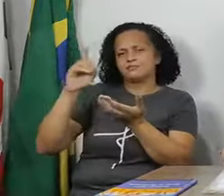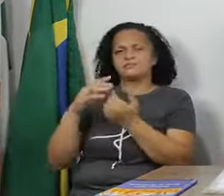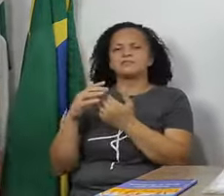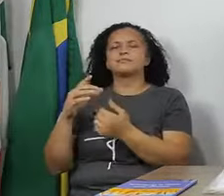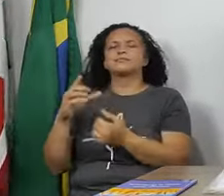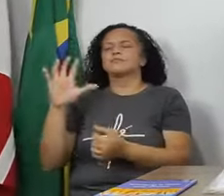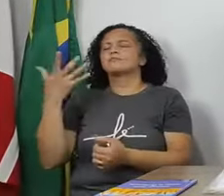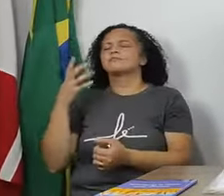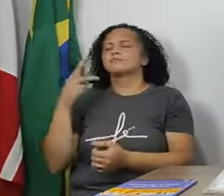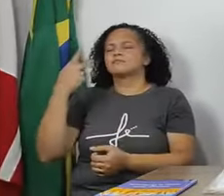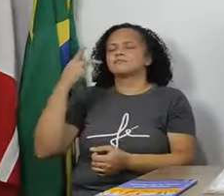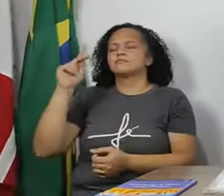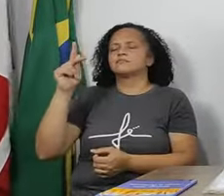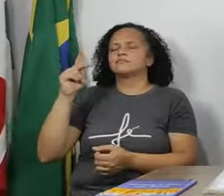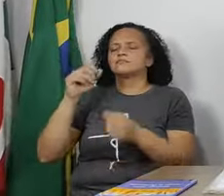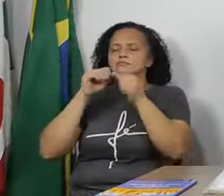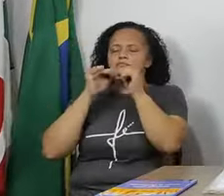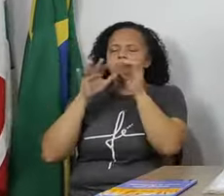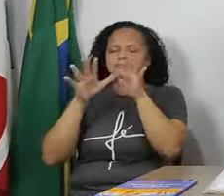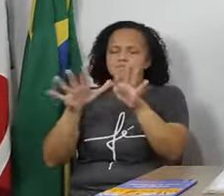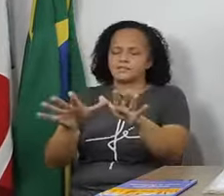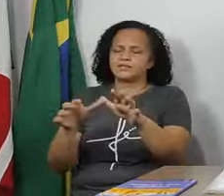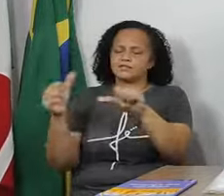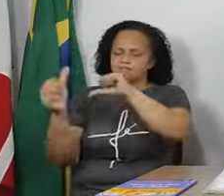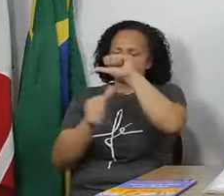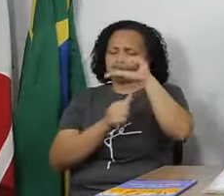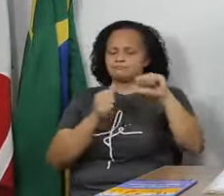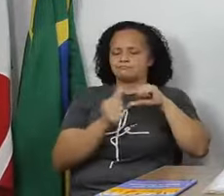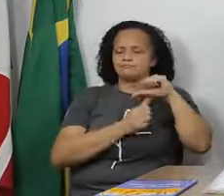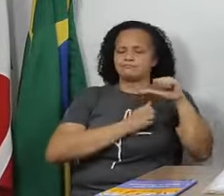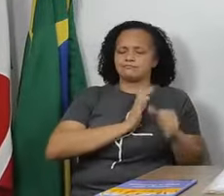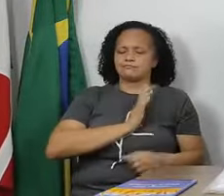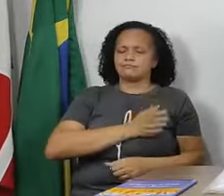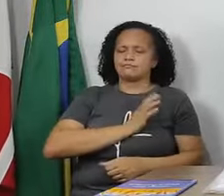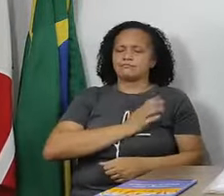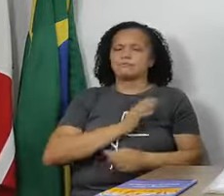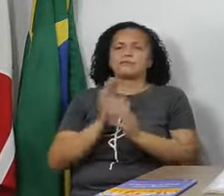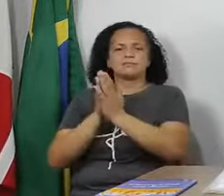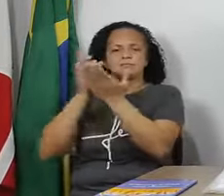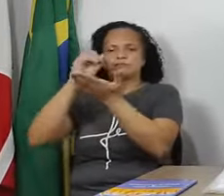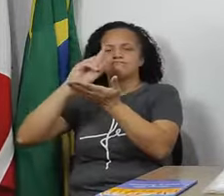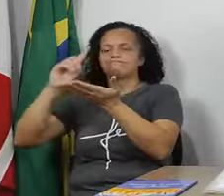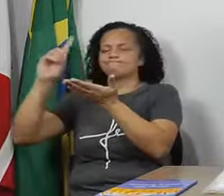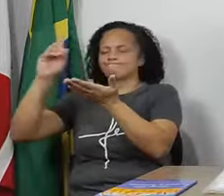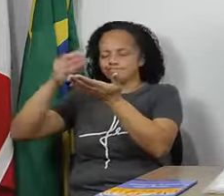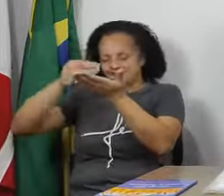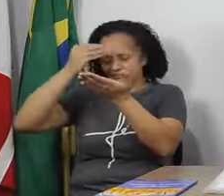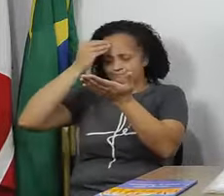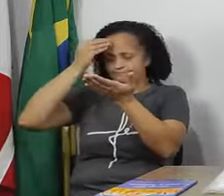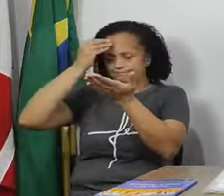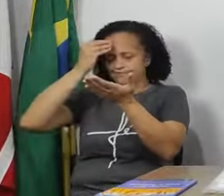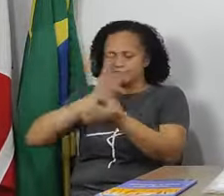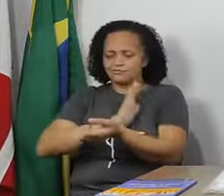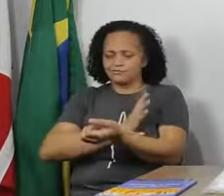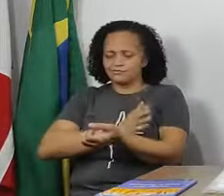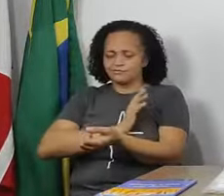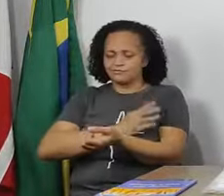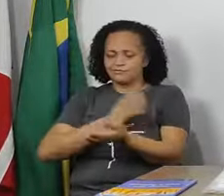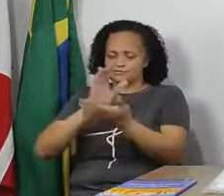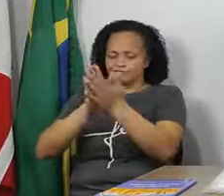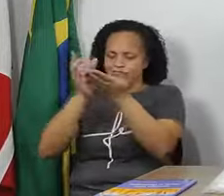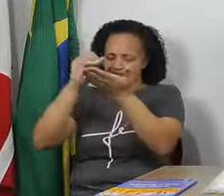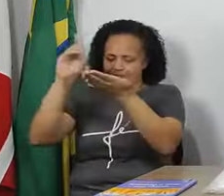mas cumpra o seu propósito. Que esta palavra fique gravada na mente e no coração de cada um. Que o Senhor venha confirmar